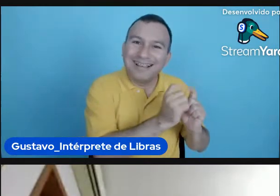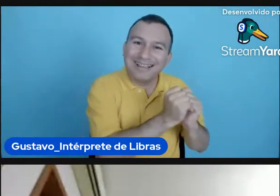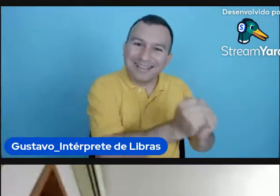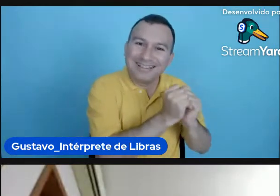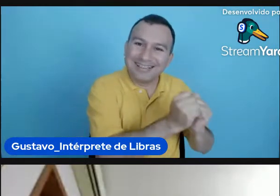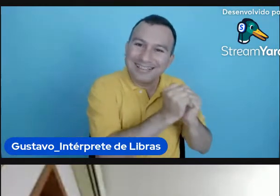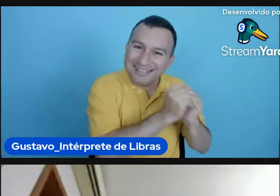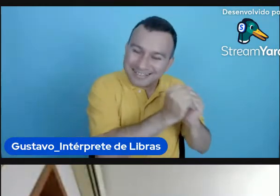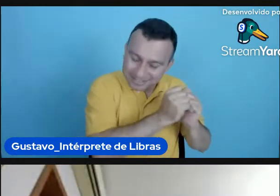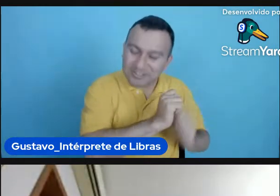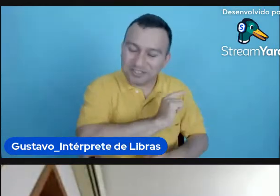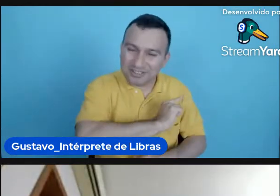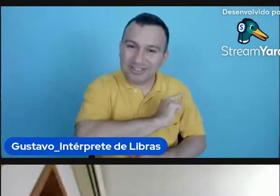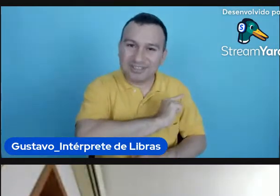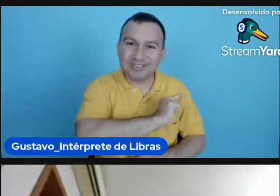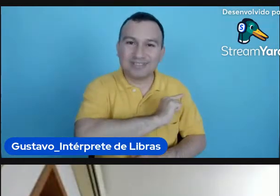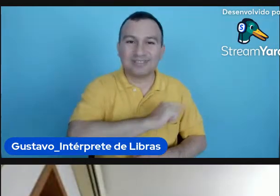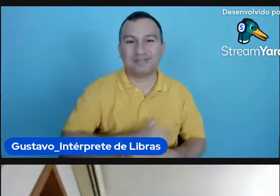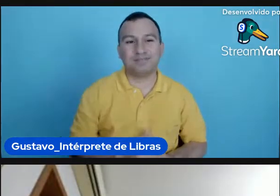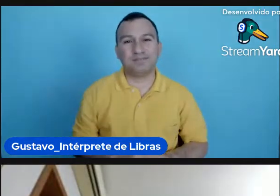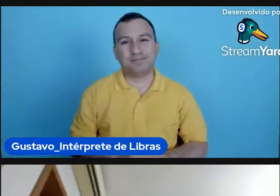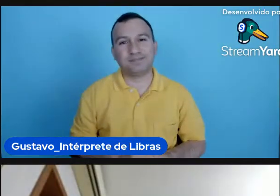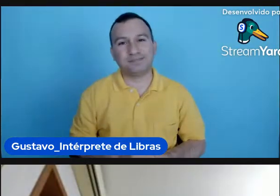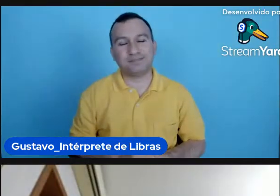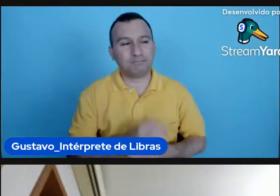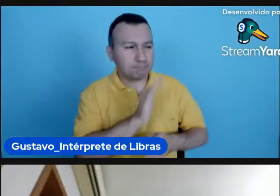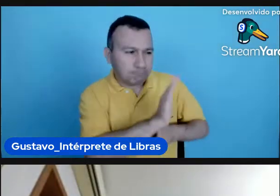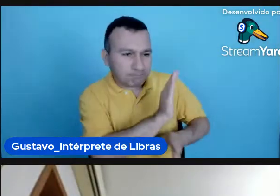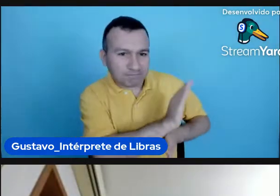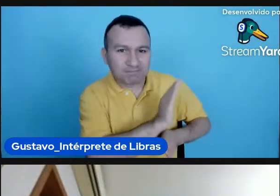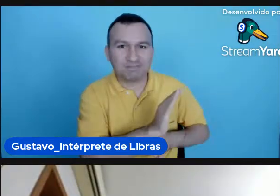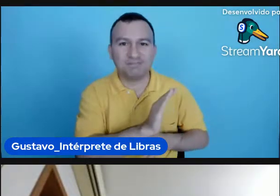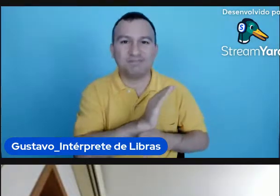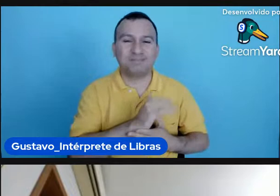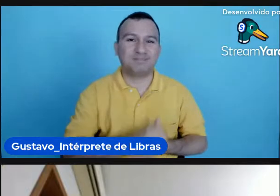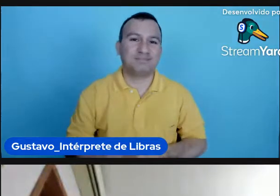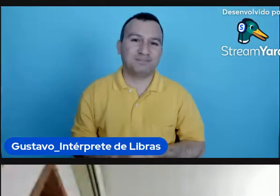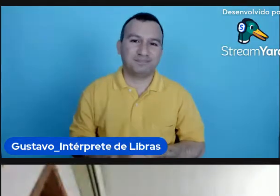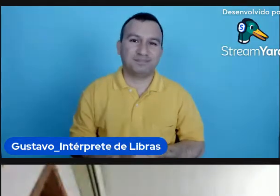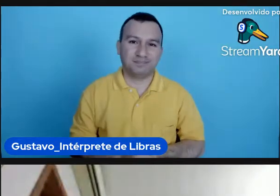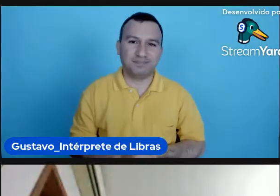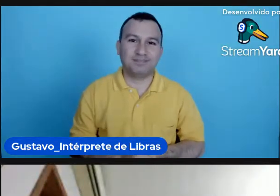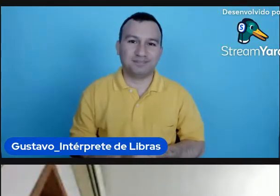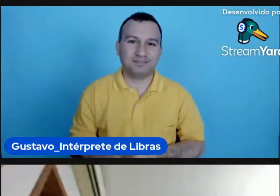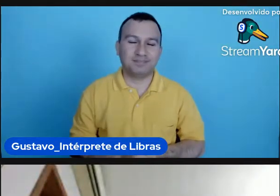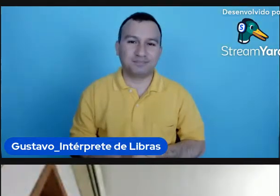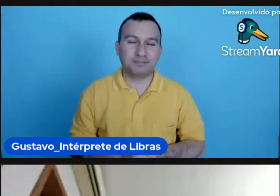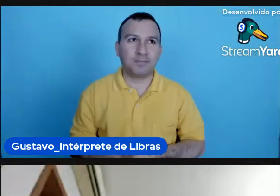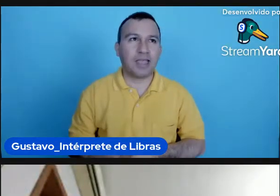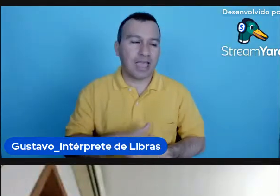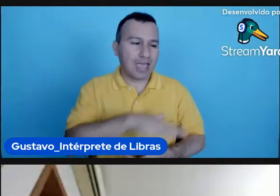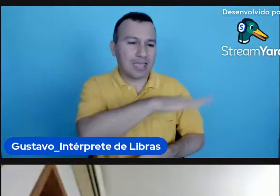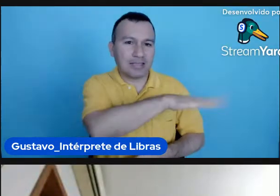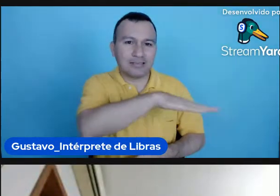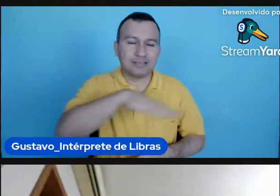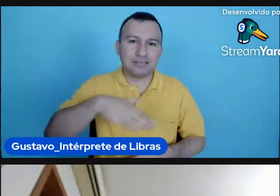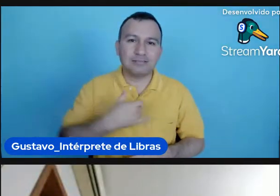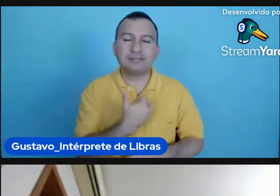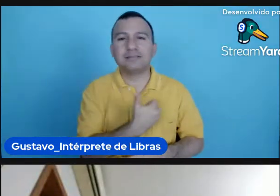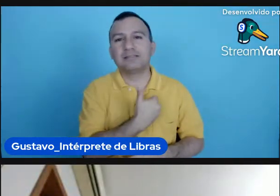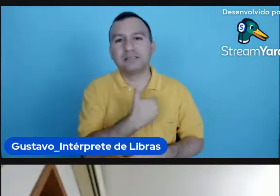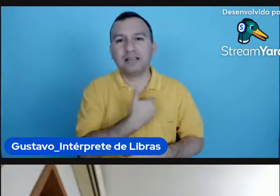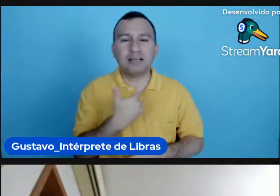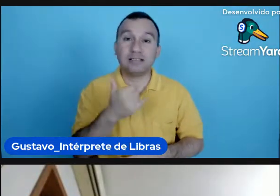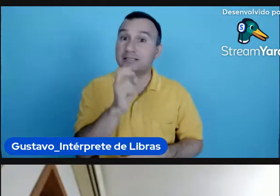então, criança, as crianças ajudavam. Quando ela se perdia, as crianças buscavam. Essas crianças tinham 5 anos. As crianças buscavam, as